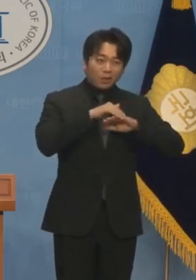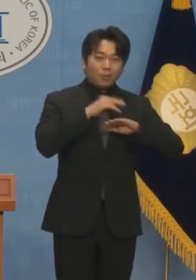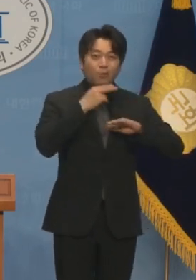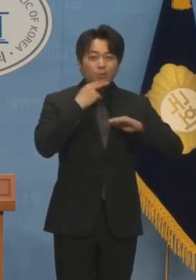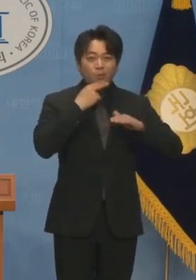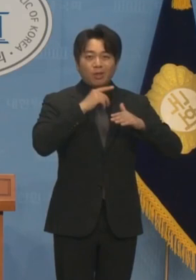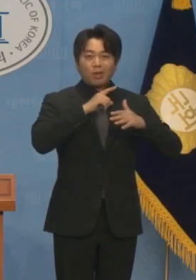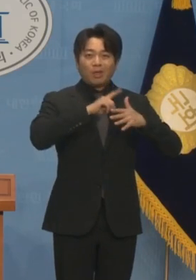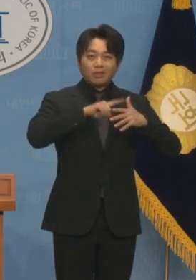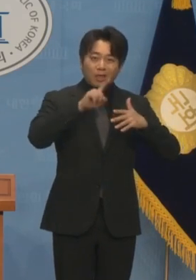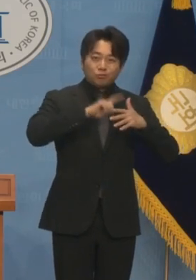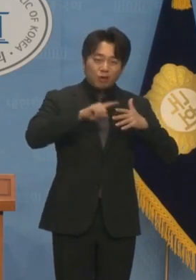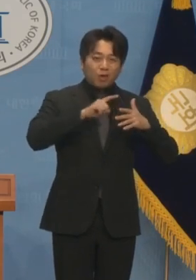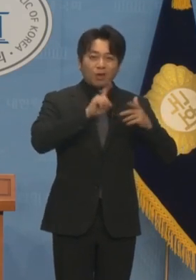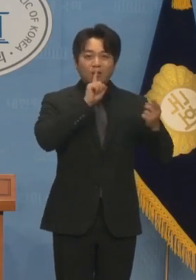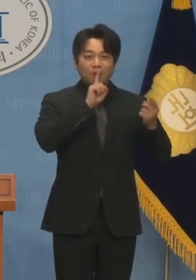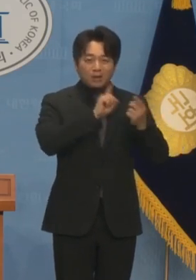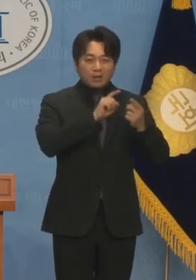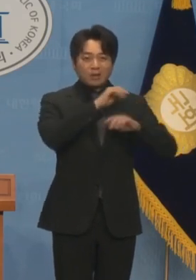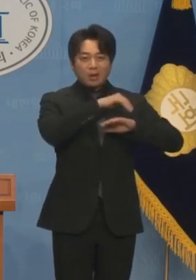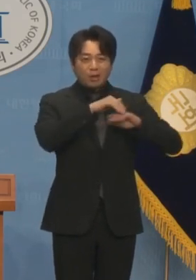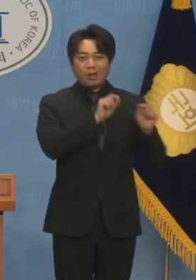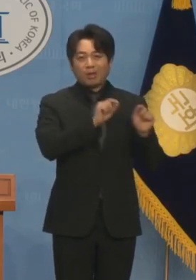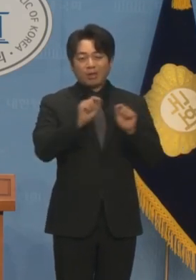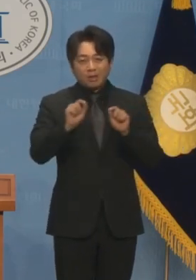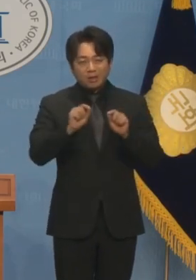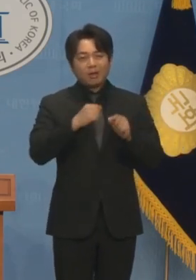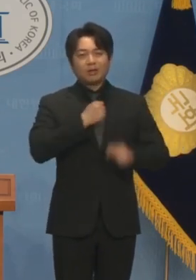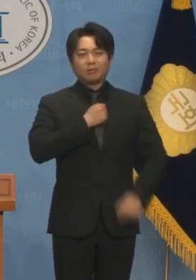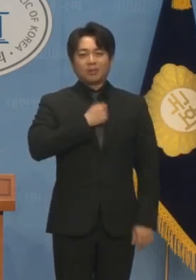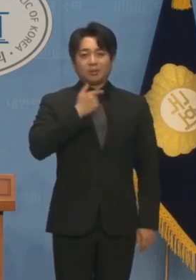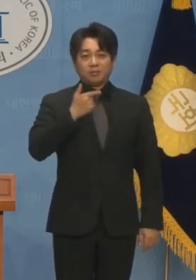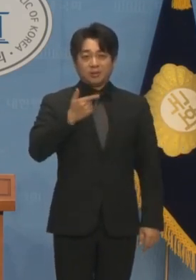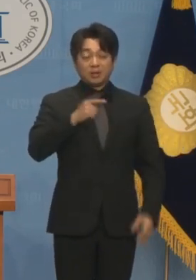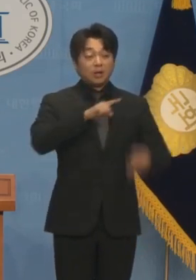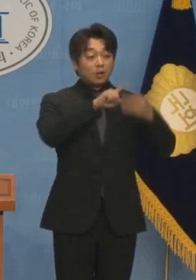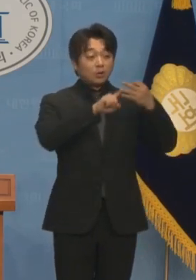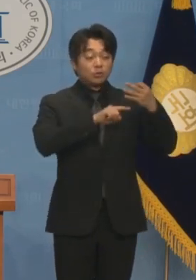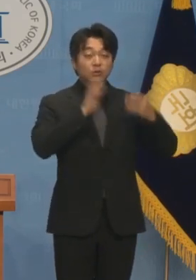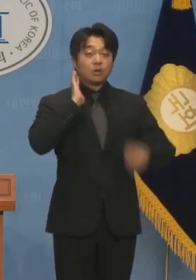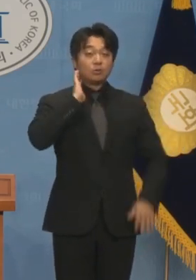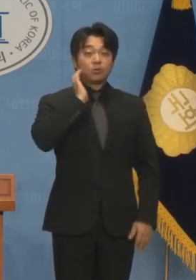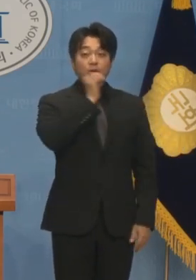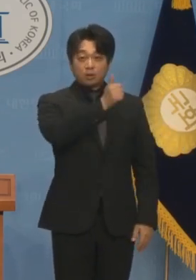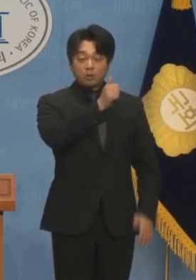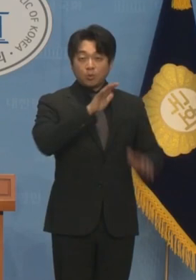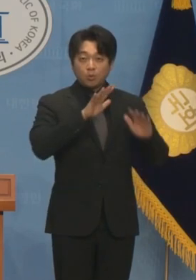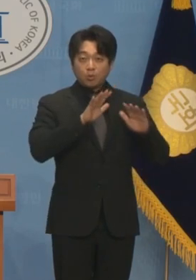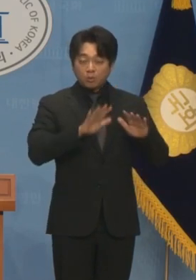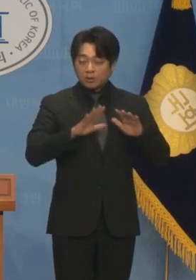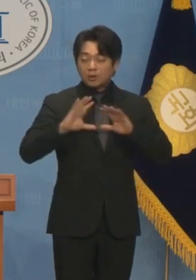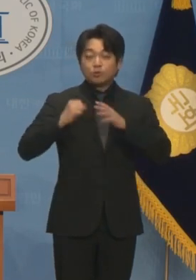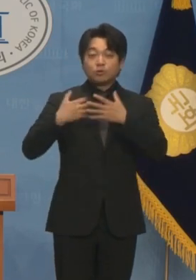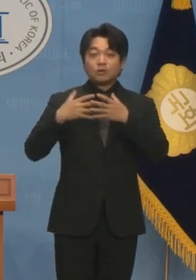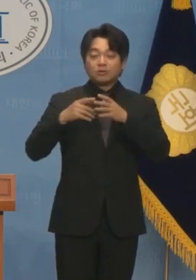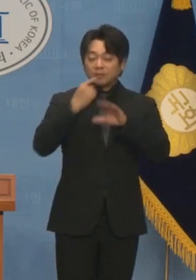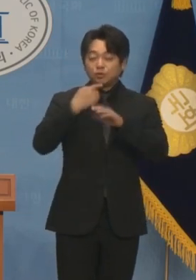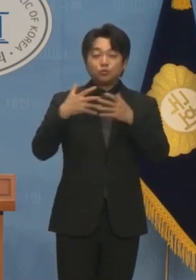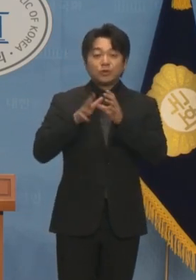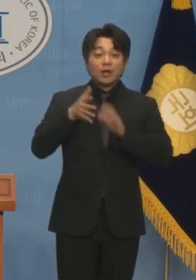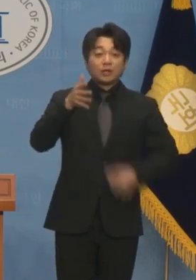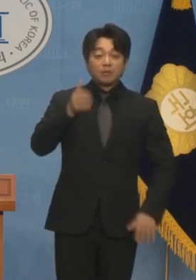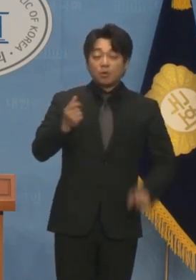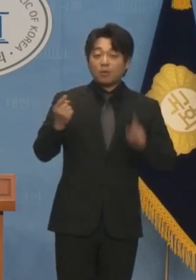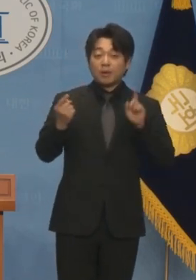보자니 참으로 답답합니다. 오전에 대통령은 이 대표의 얘기를 들어보려고 초청이